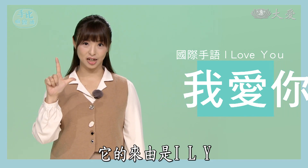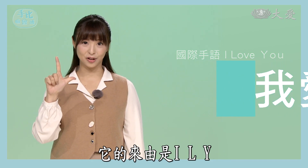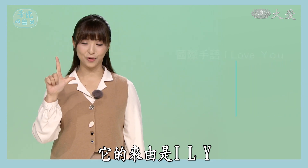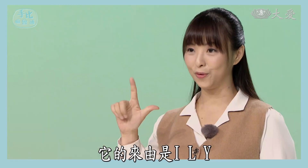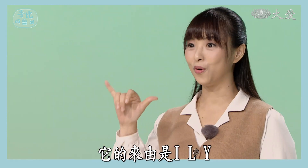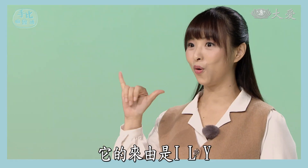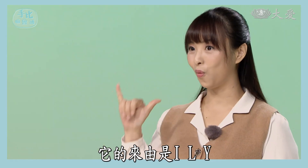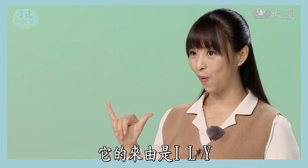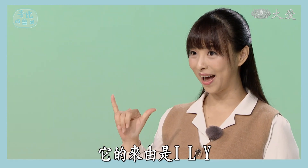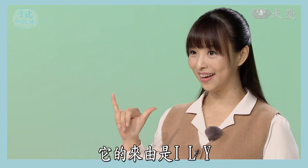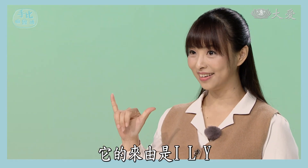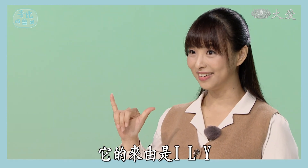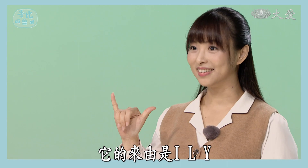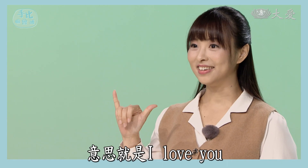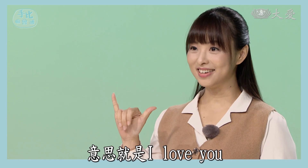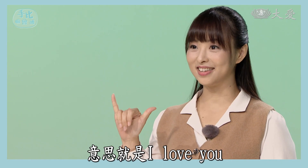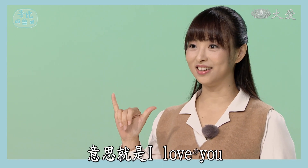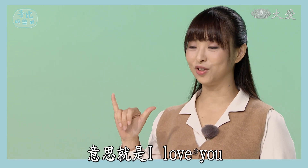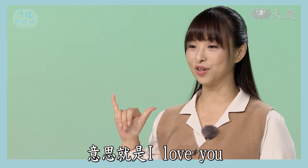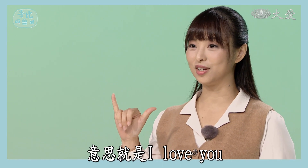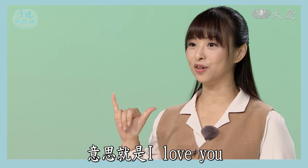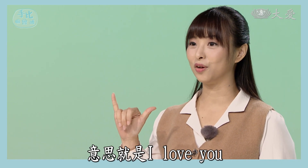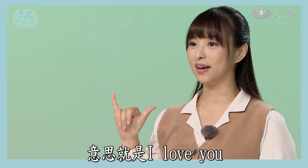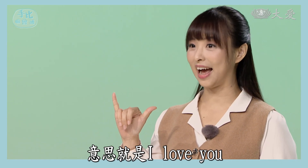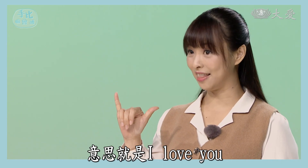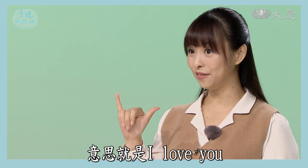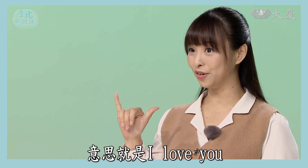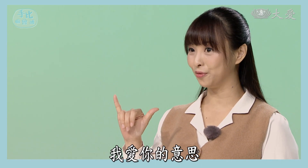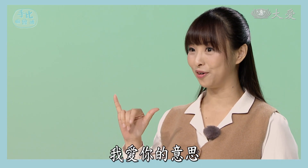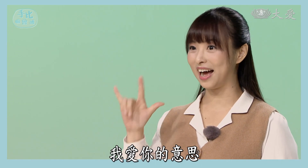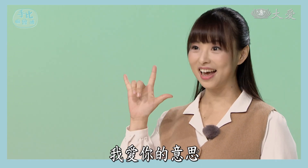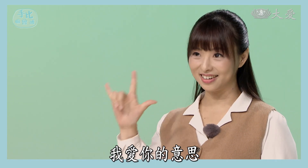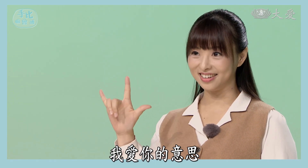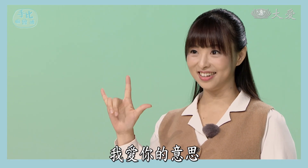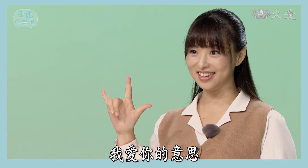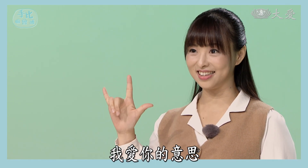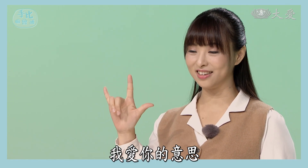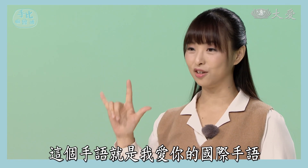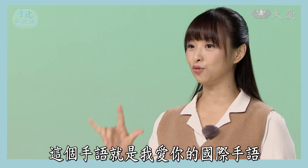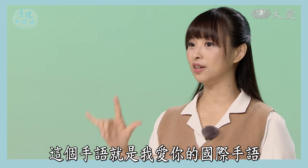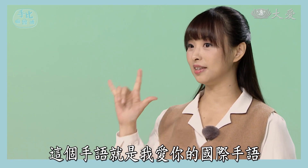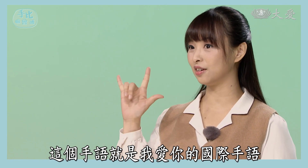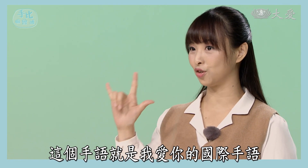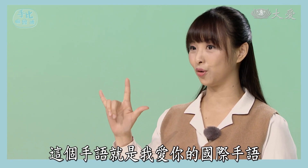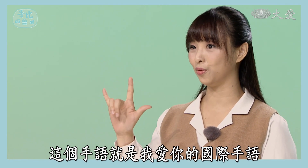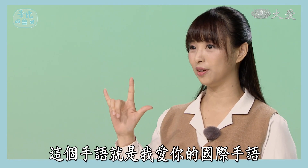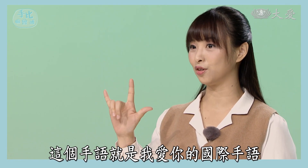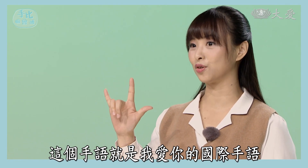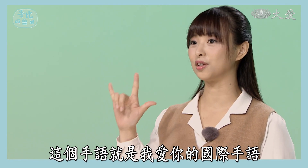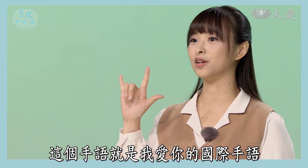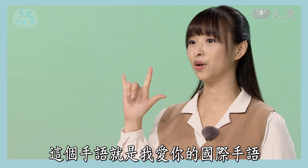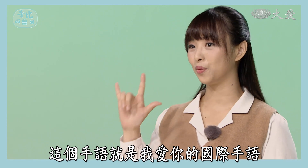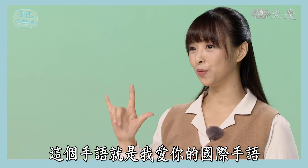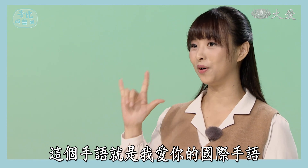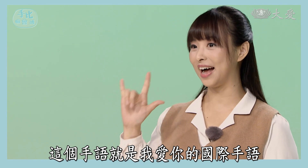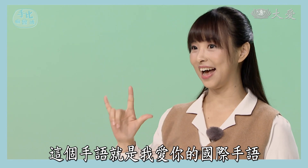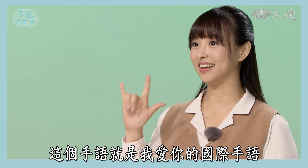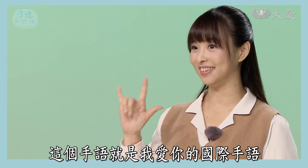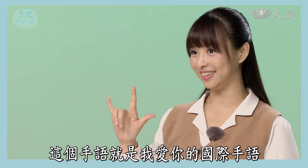L Y，意思呢就是 I love you，我爱你的意思。所以这个手语呢，就是我爱你